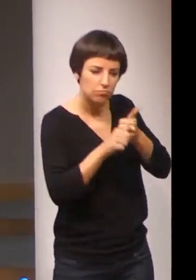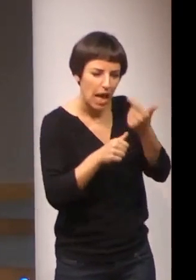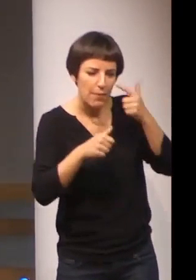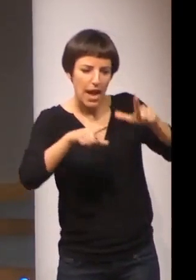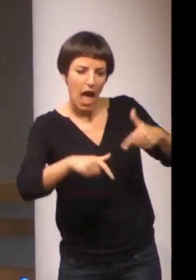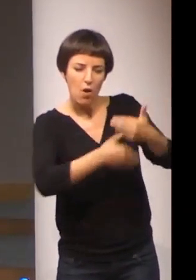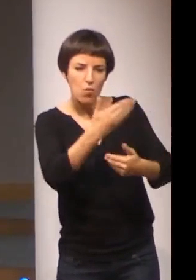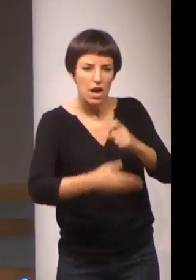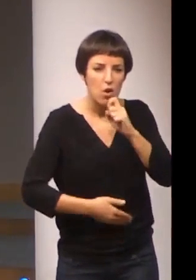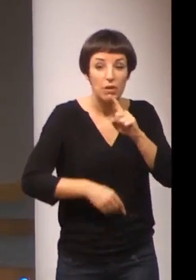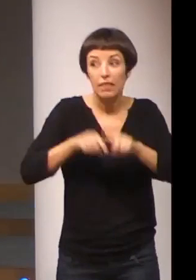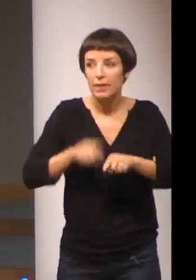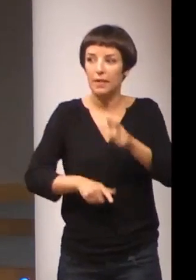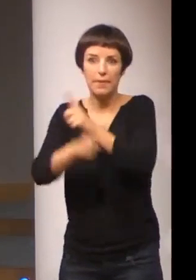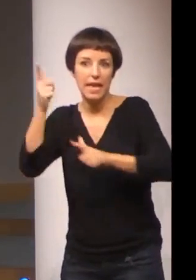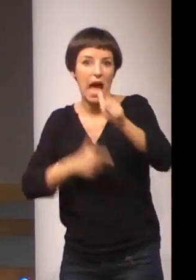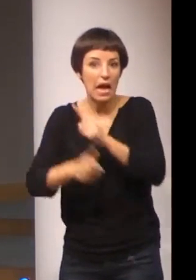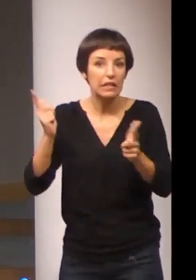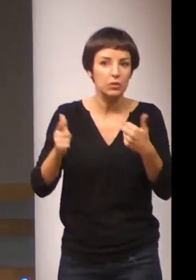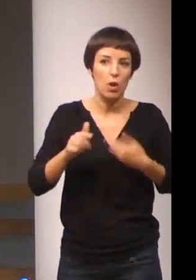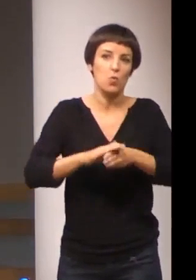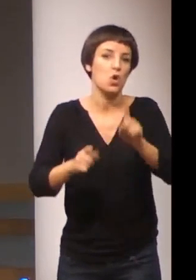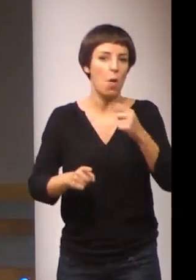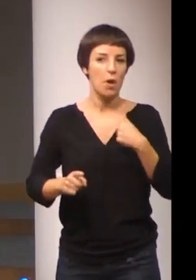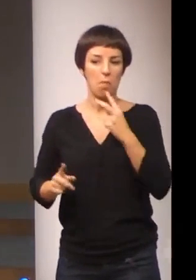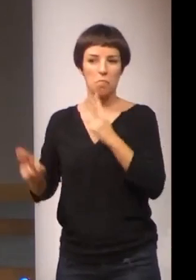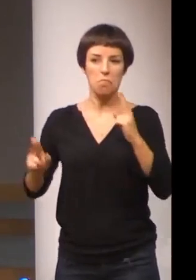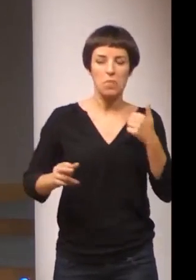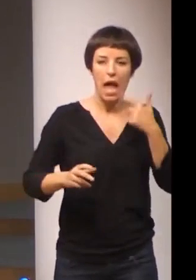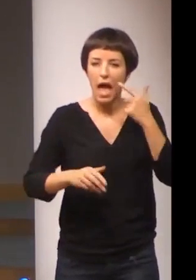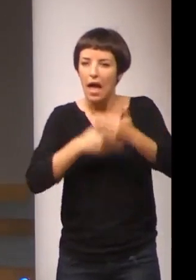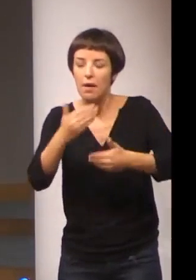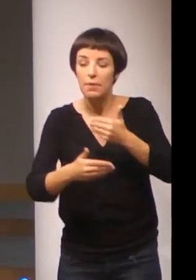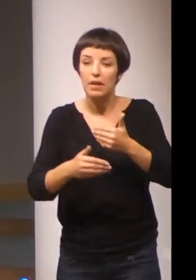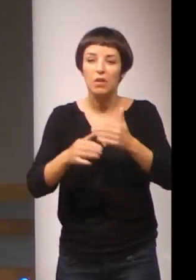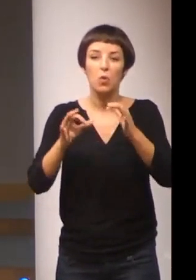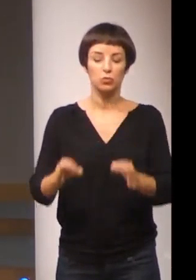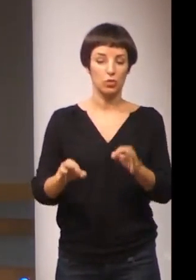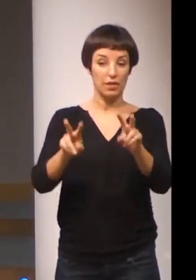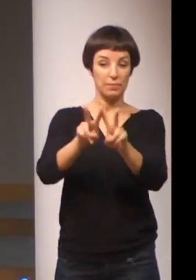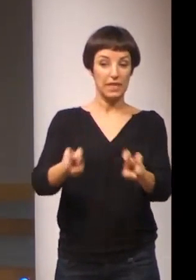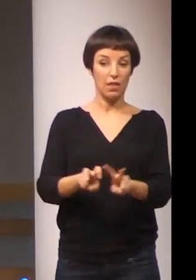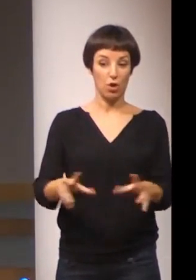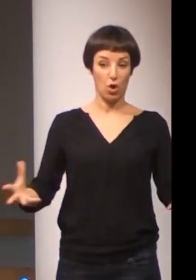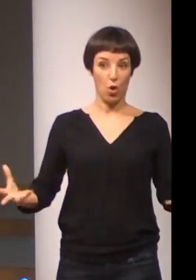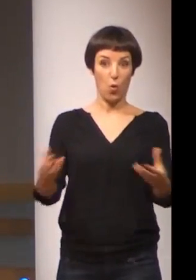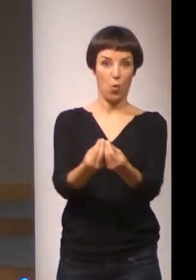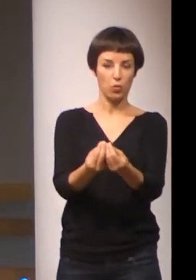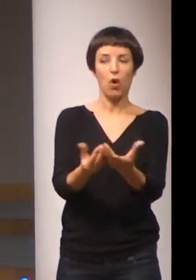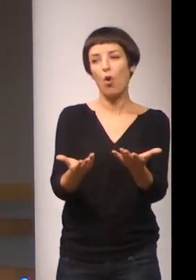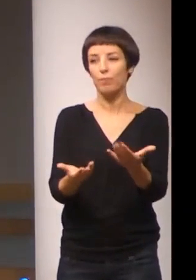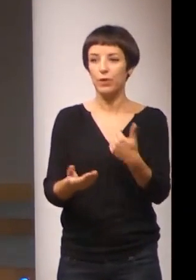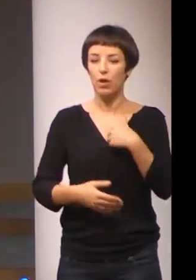posibilidades de viajes, pues me planteaba que a partir de esa investigación conjunta o esa